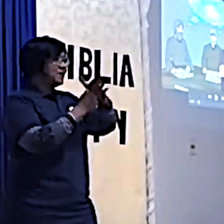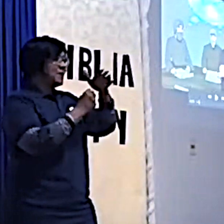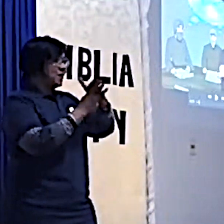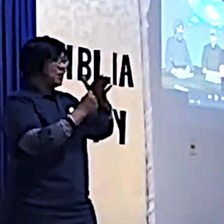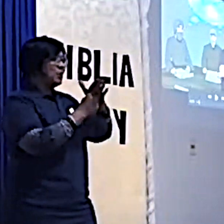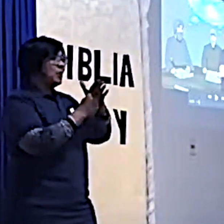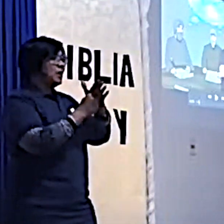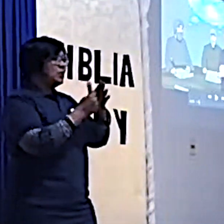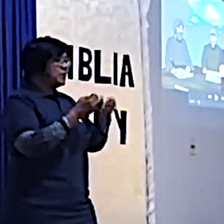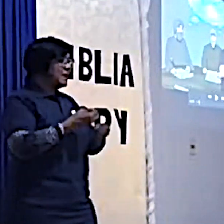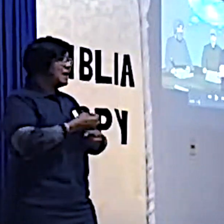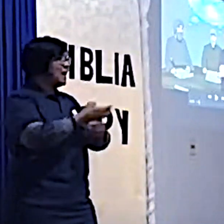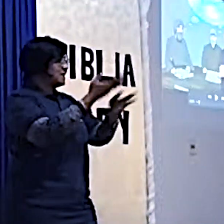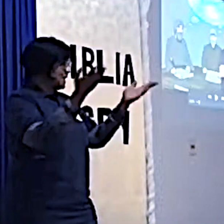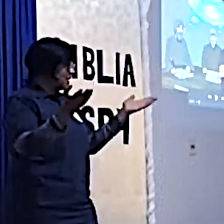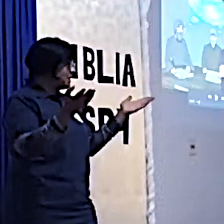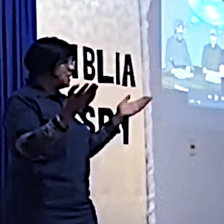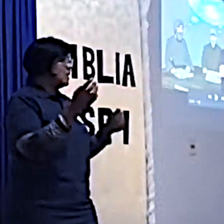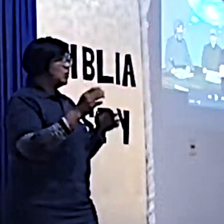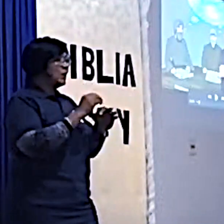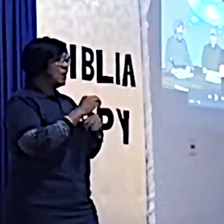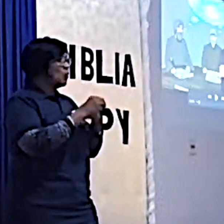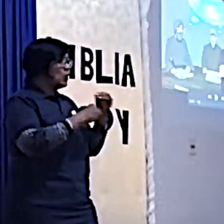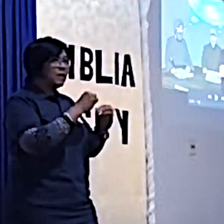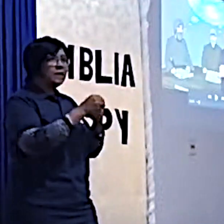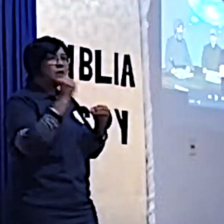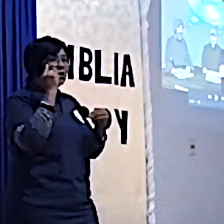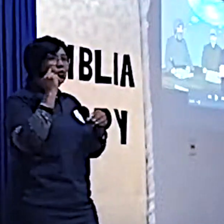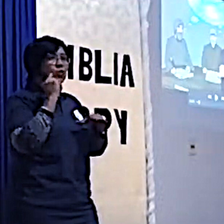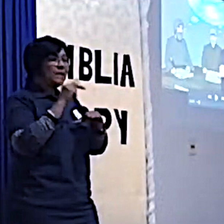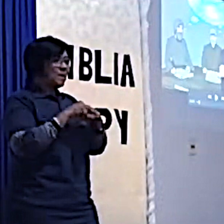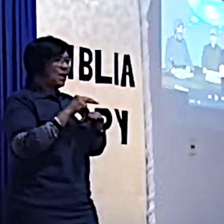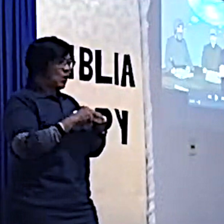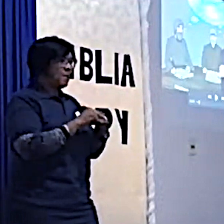Testamento, está accesible a toda la comunidad sorda de Paraguay.